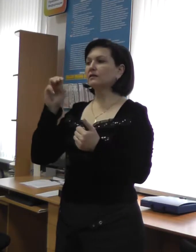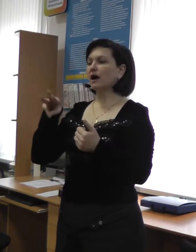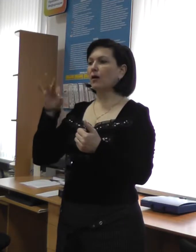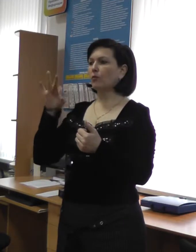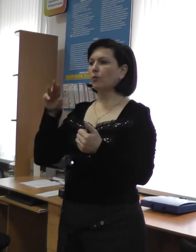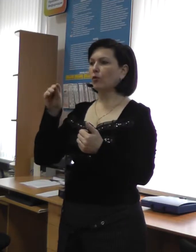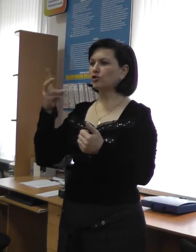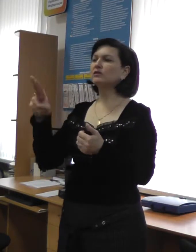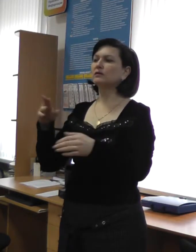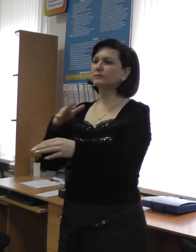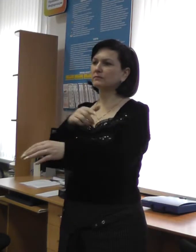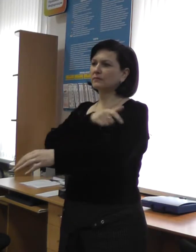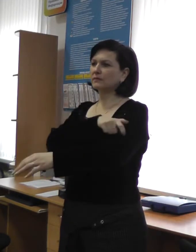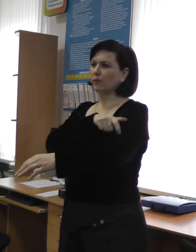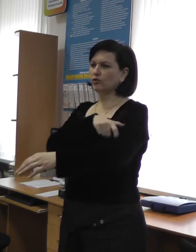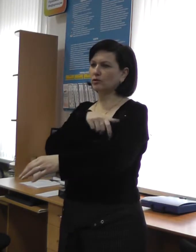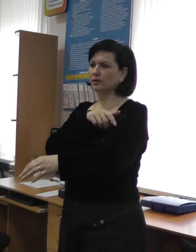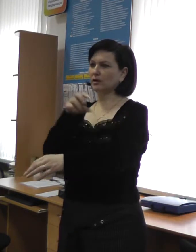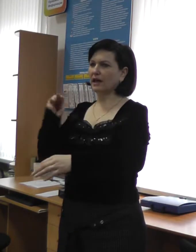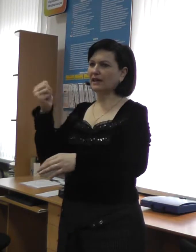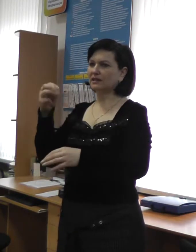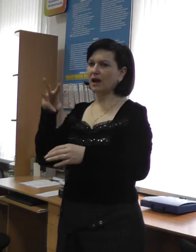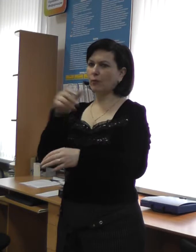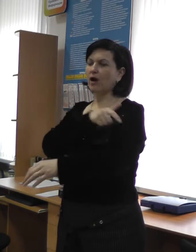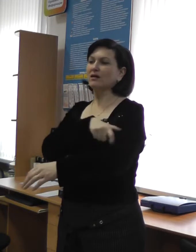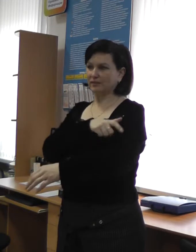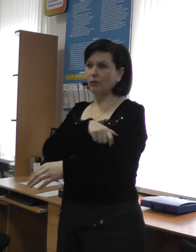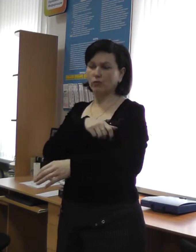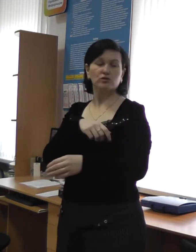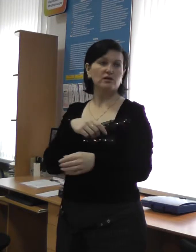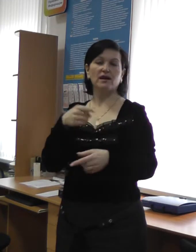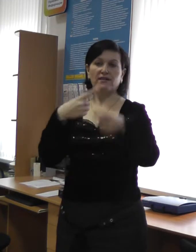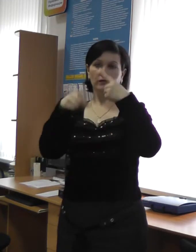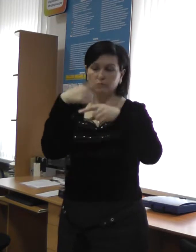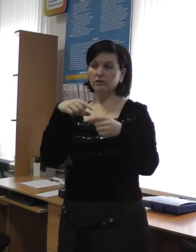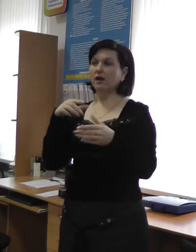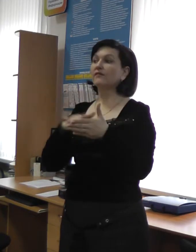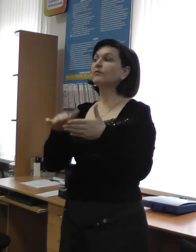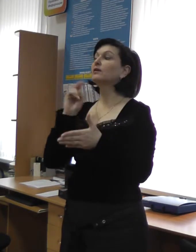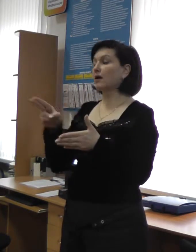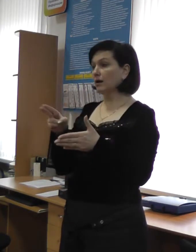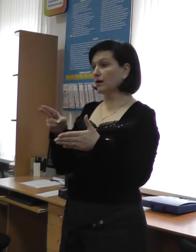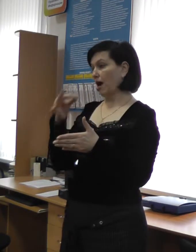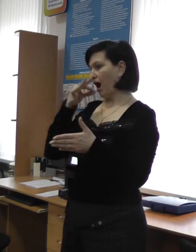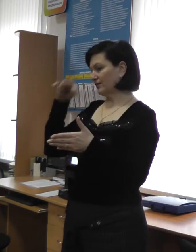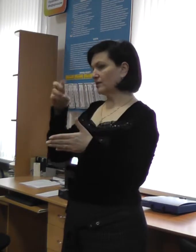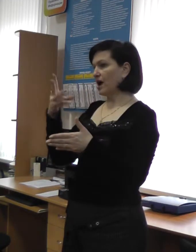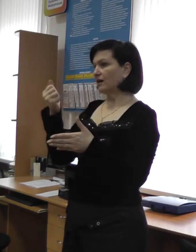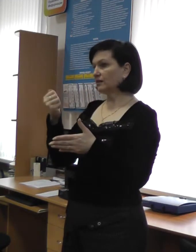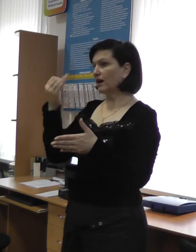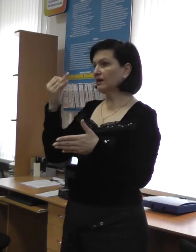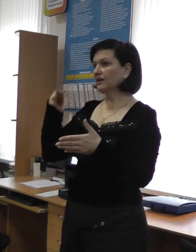юного иммигранта, где он жил раньше. Тот ответил: на Итаке, то есть на острове